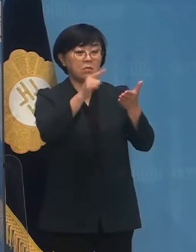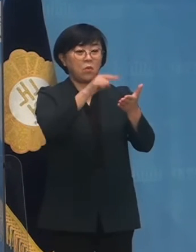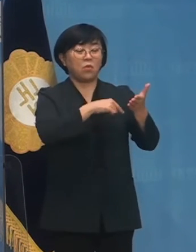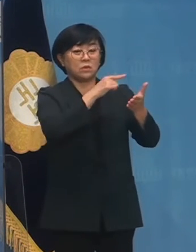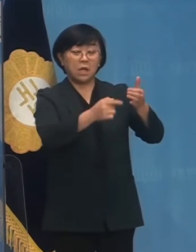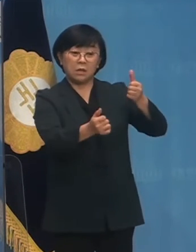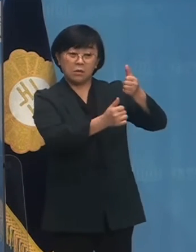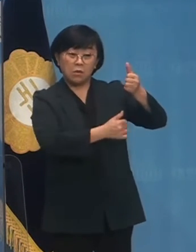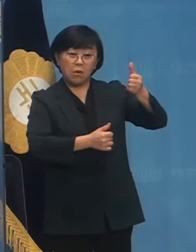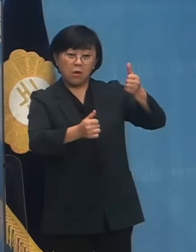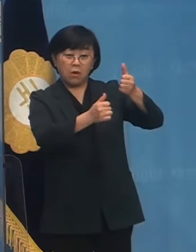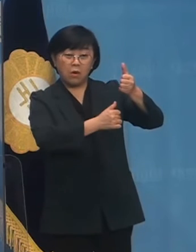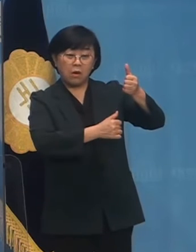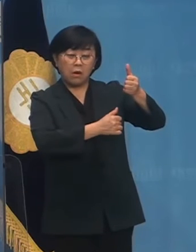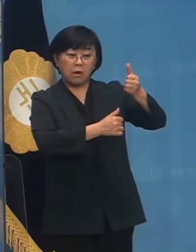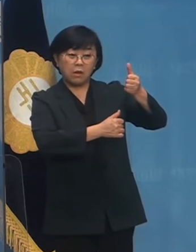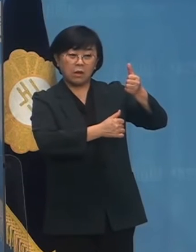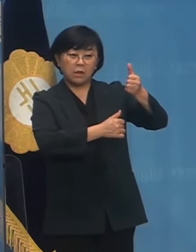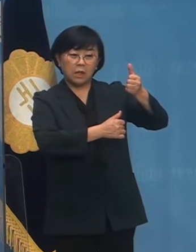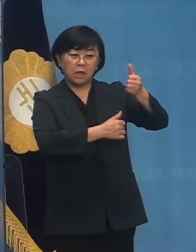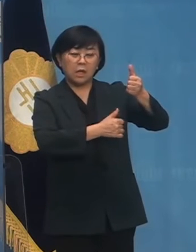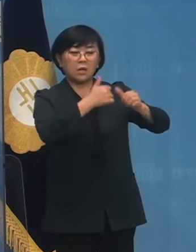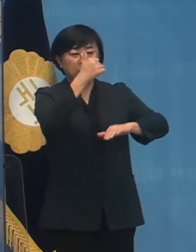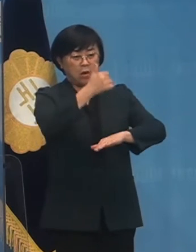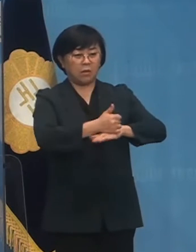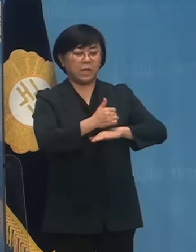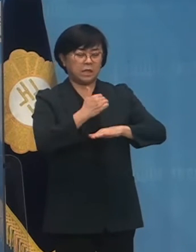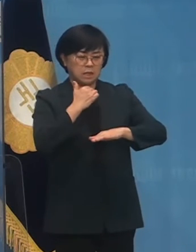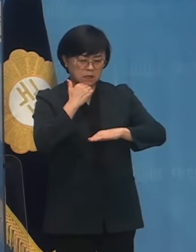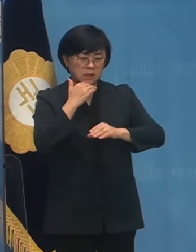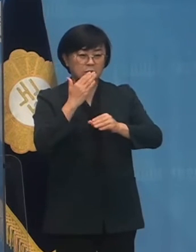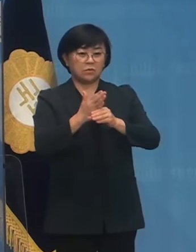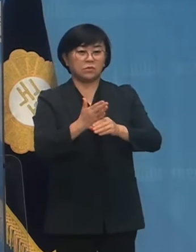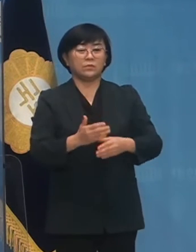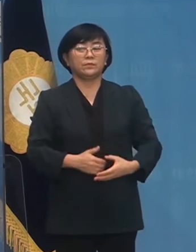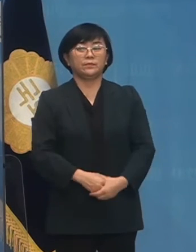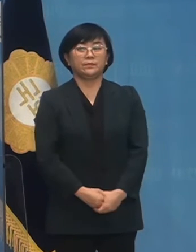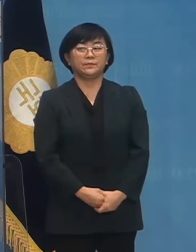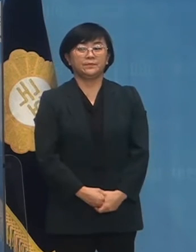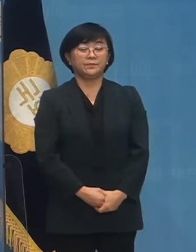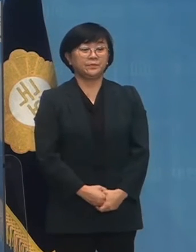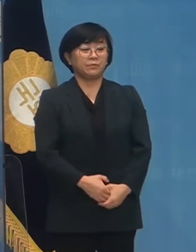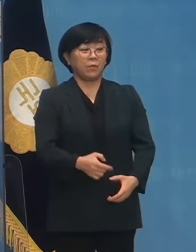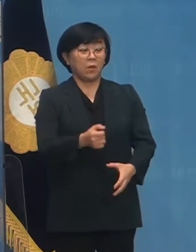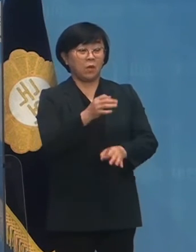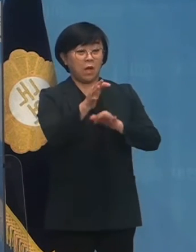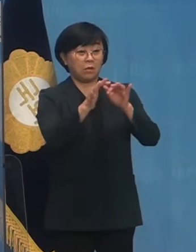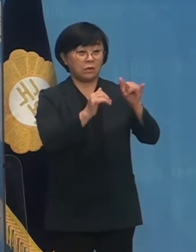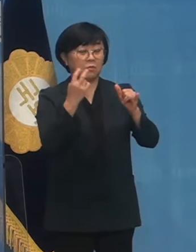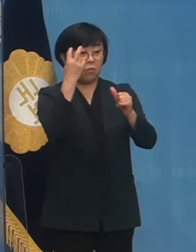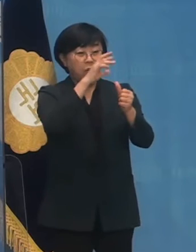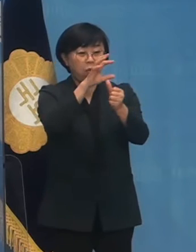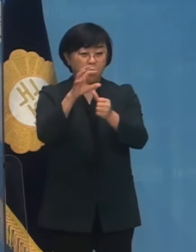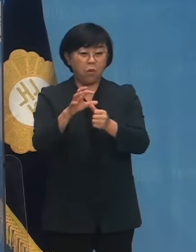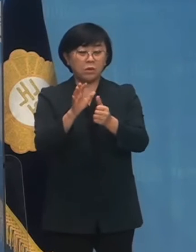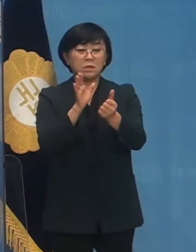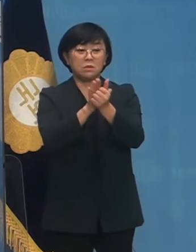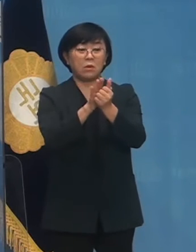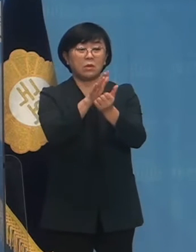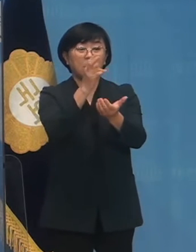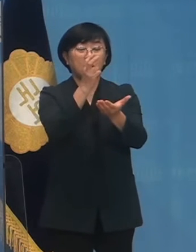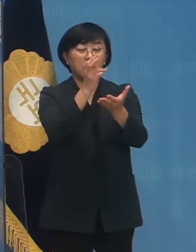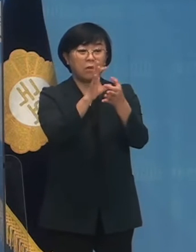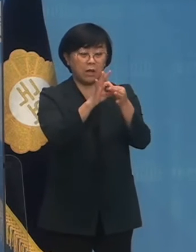손실보상위원회의 처분만을 기다리고 있습니다. 소상공인 보호 및 지원에 관한